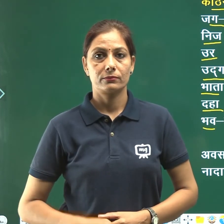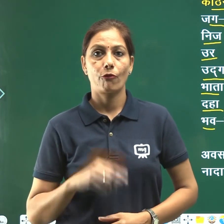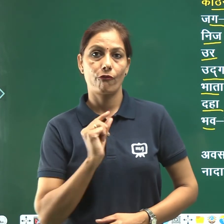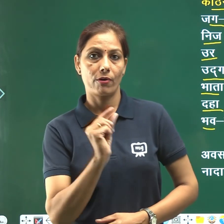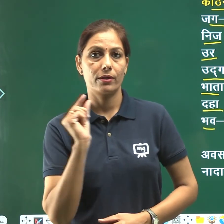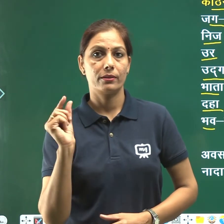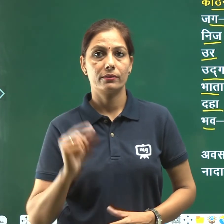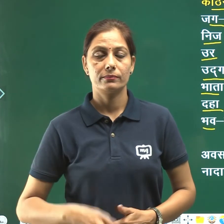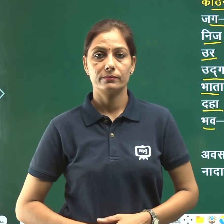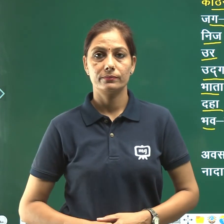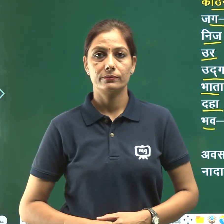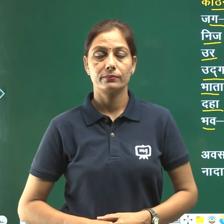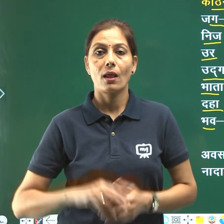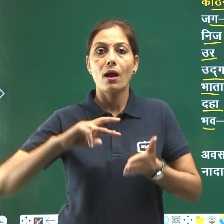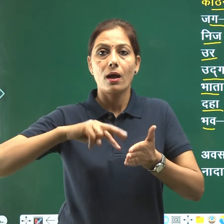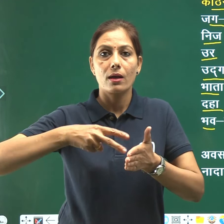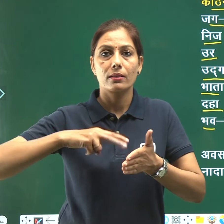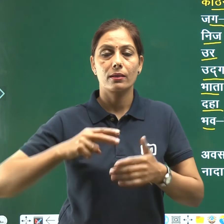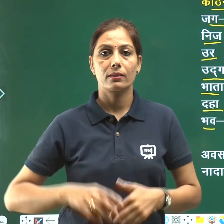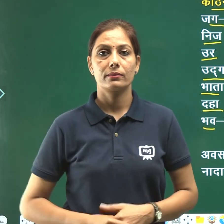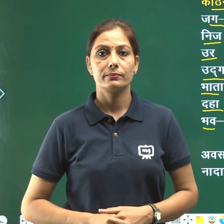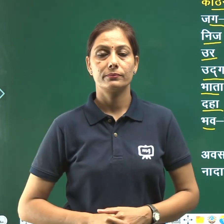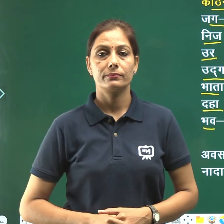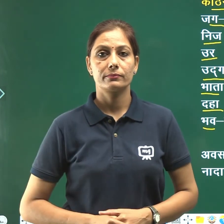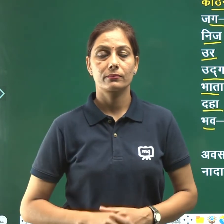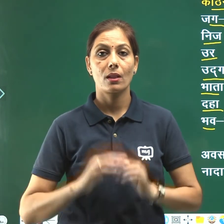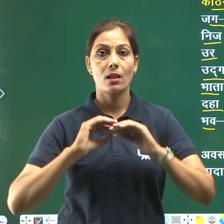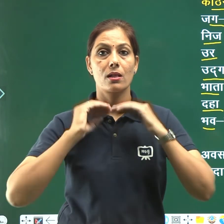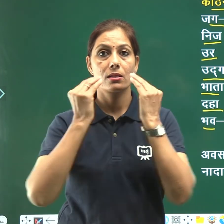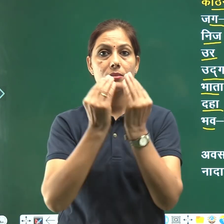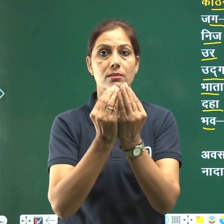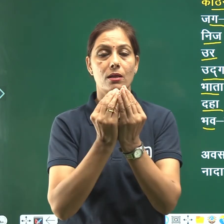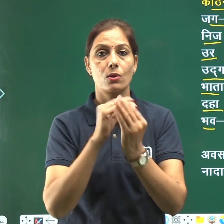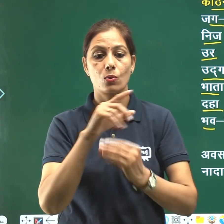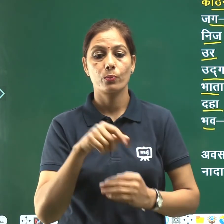भवसागर, इसका अर्थ है संसार रूपी सागर।